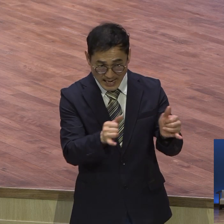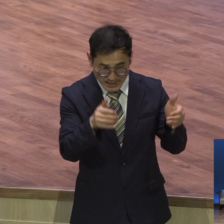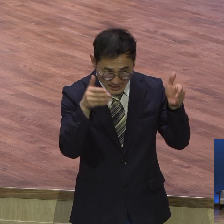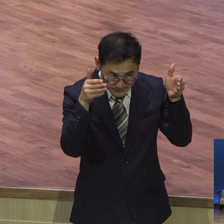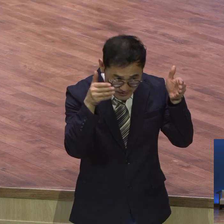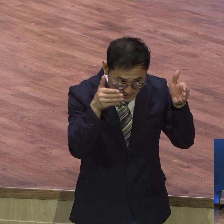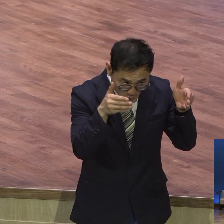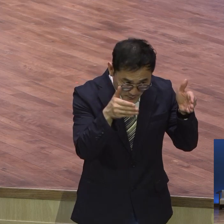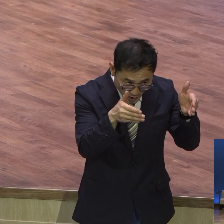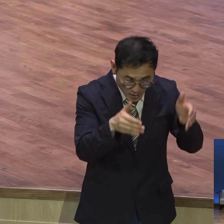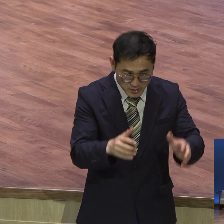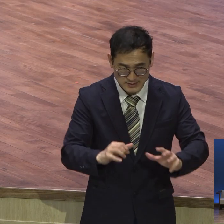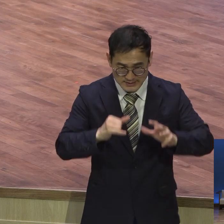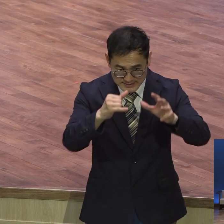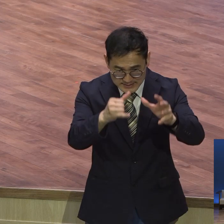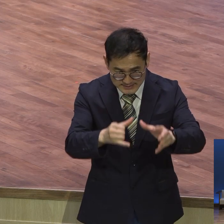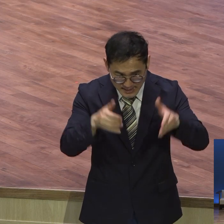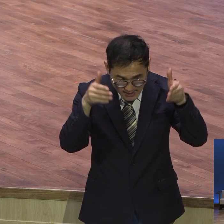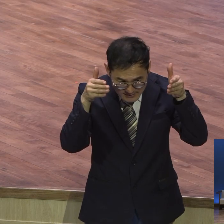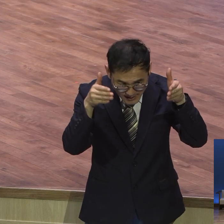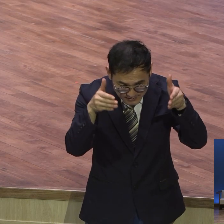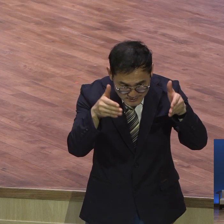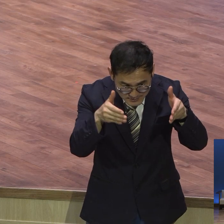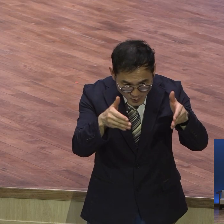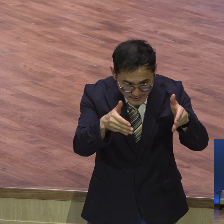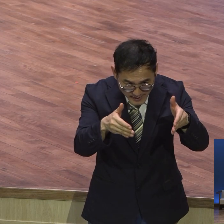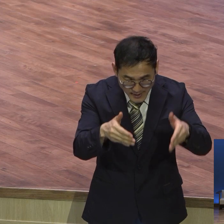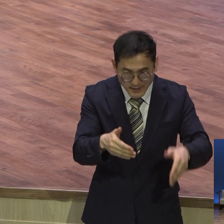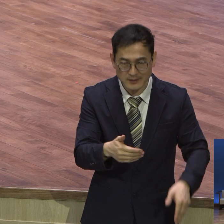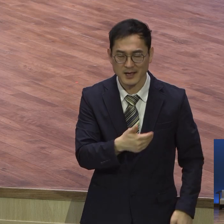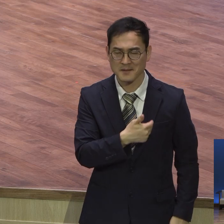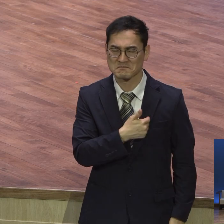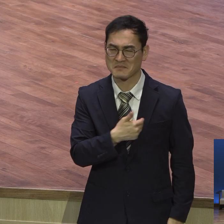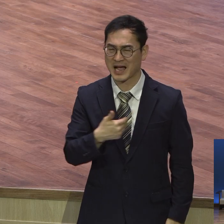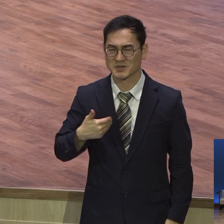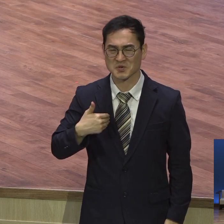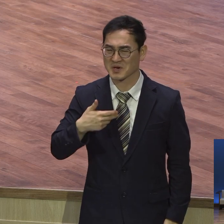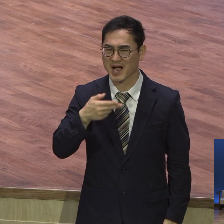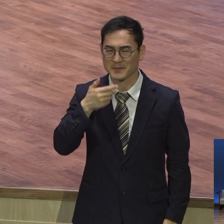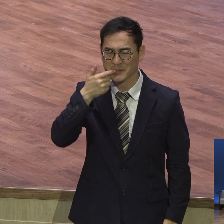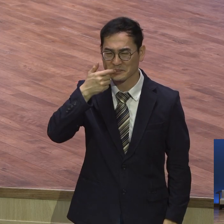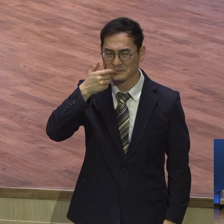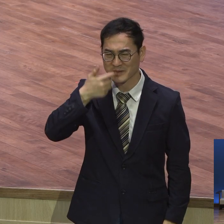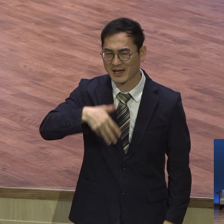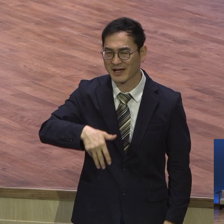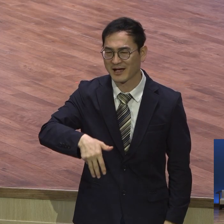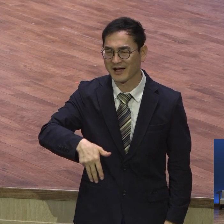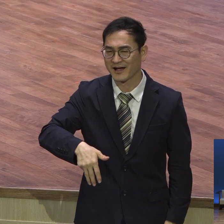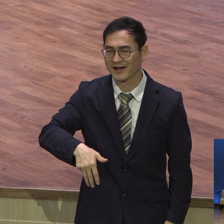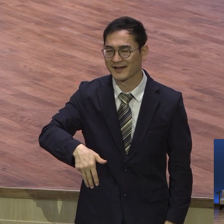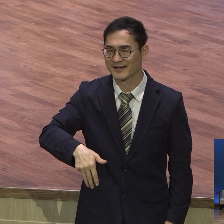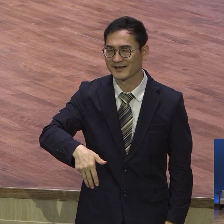사람을 보며 세상을 볼 때 만족함이